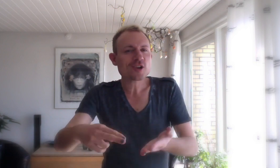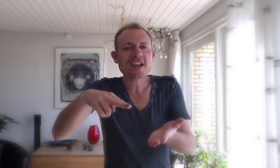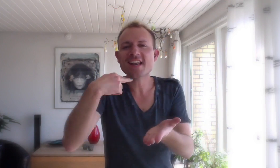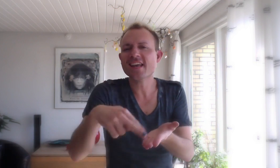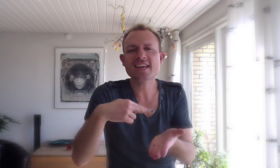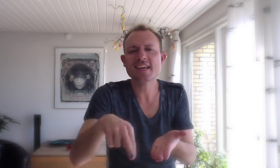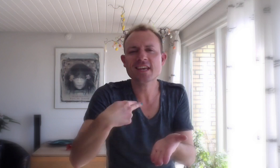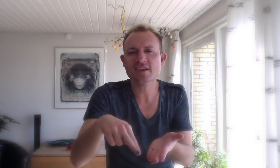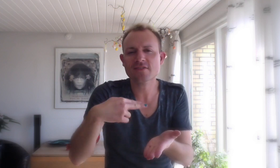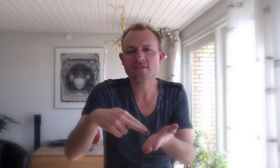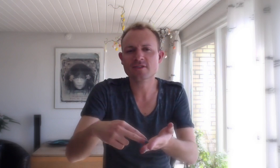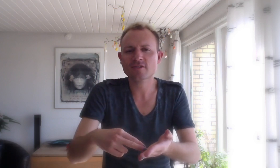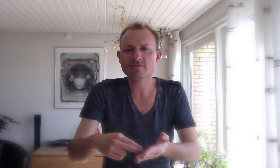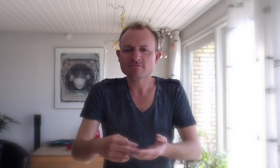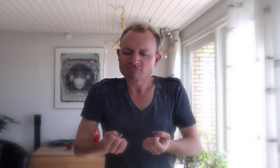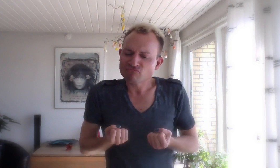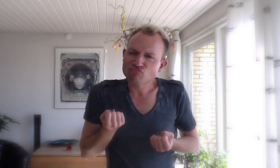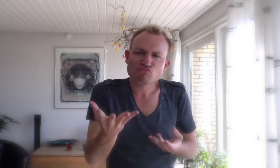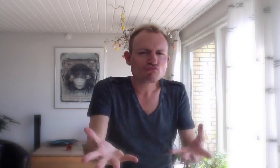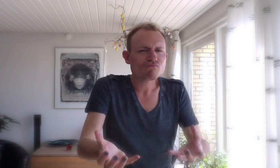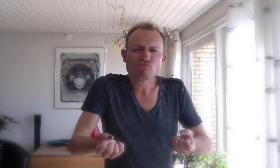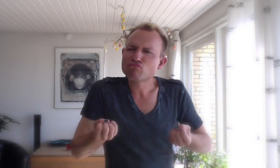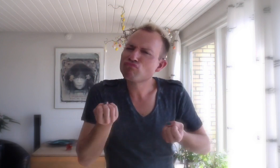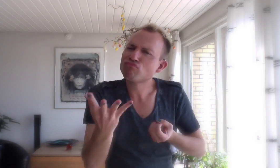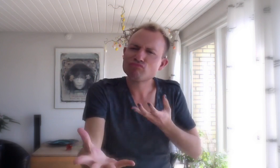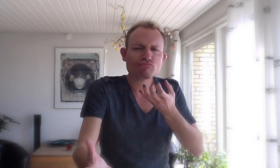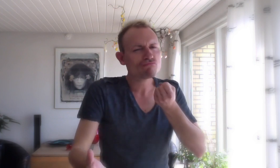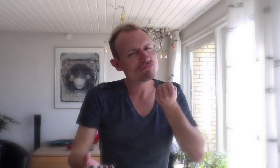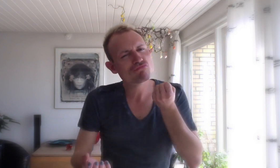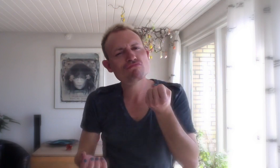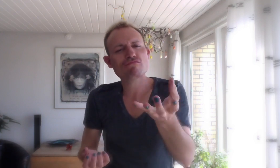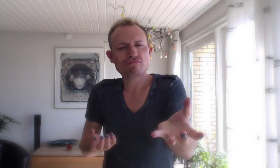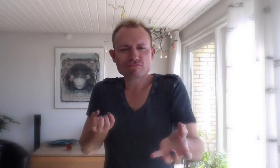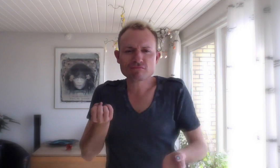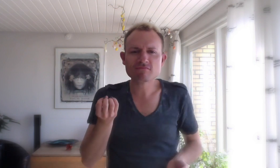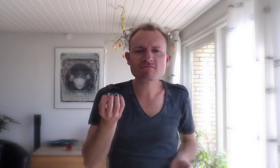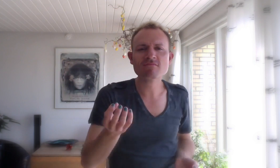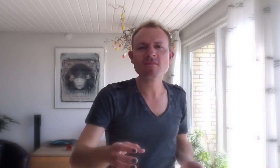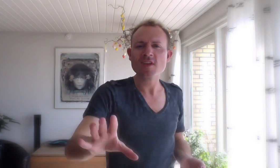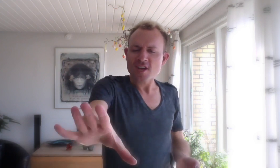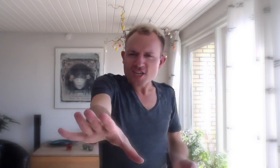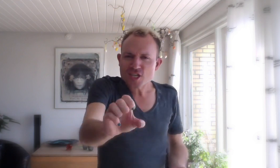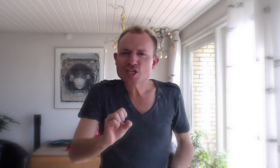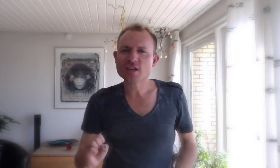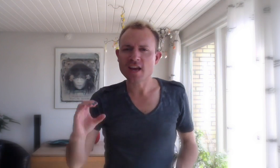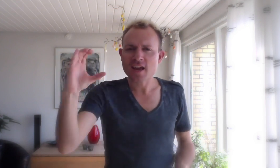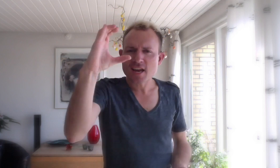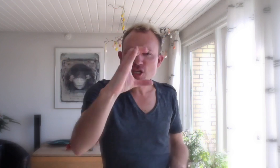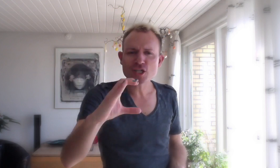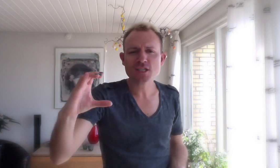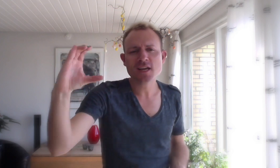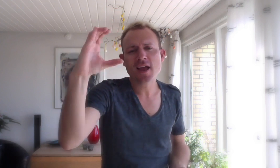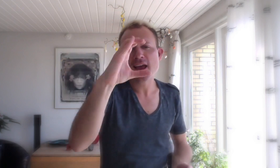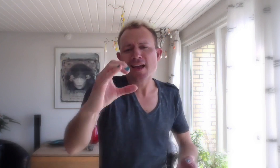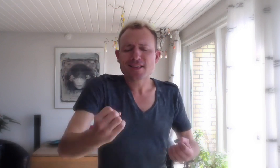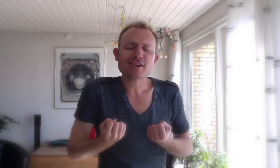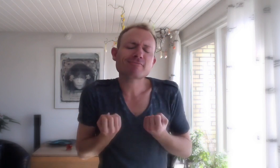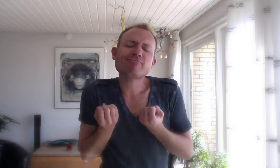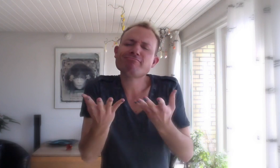let's fight, you never stop Take this chance and give